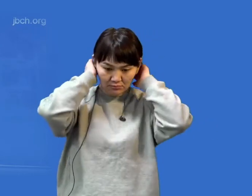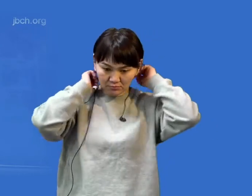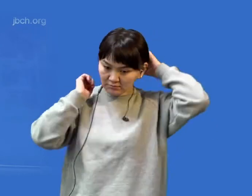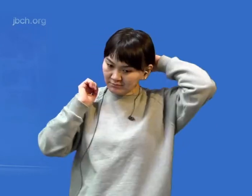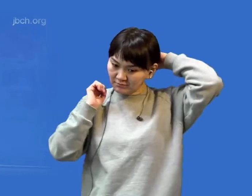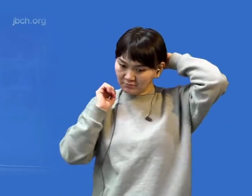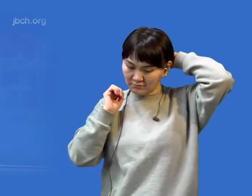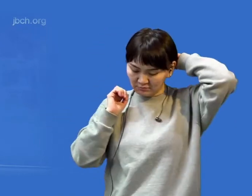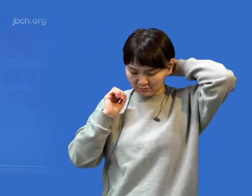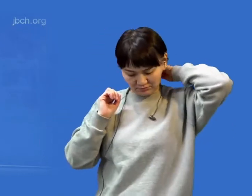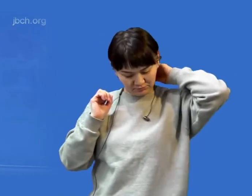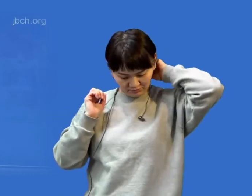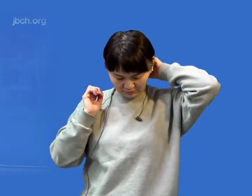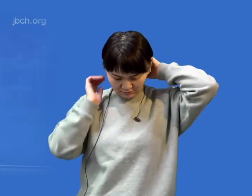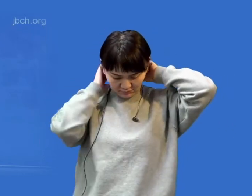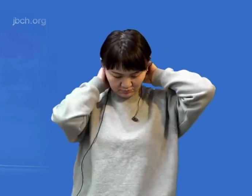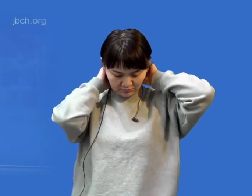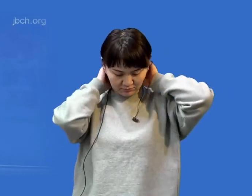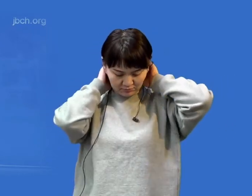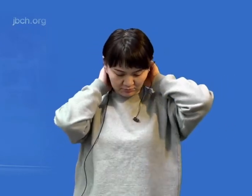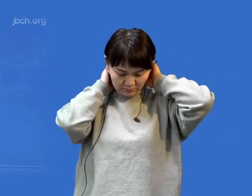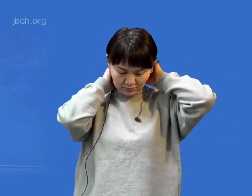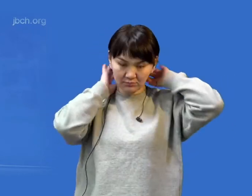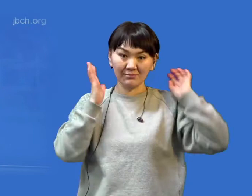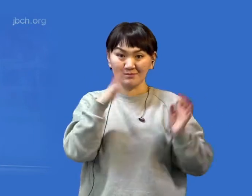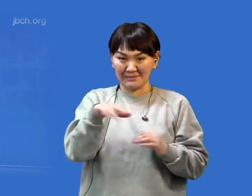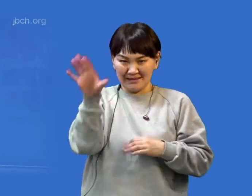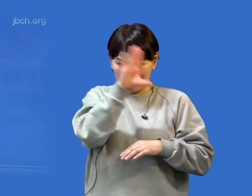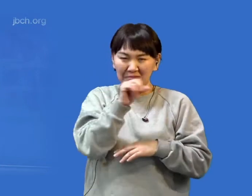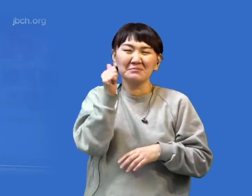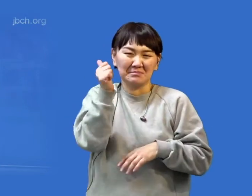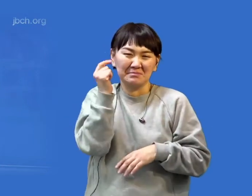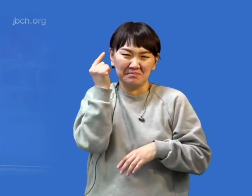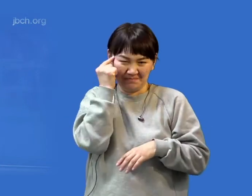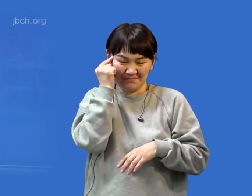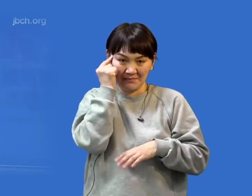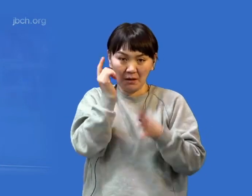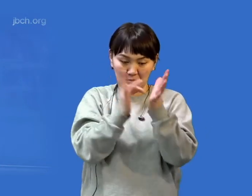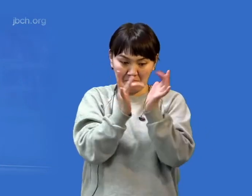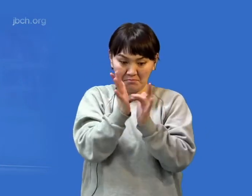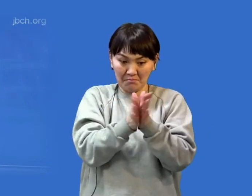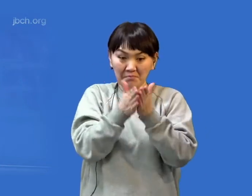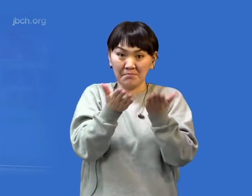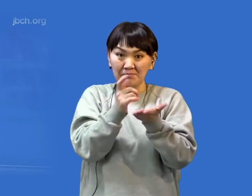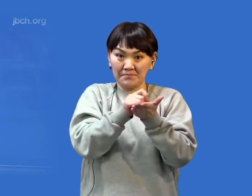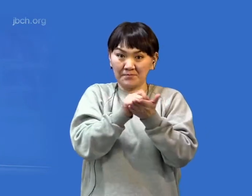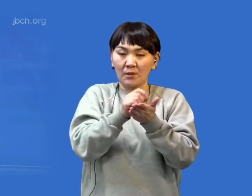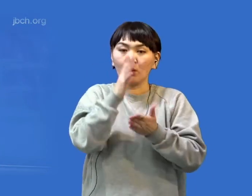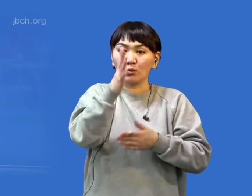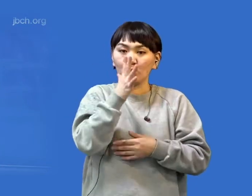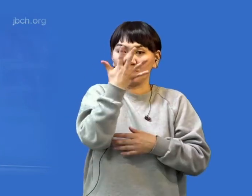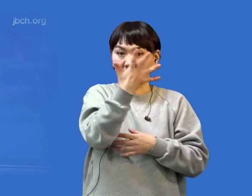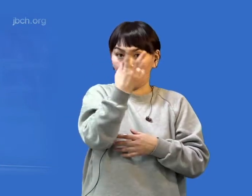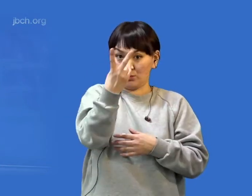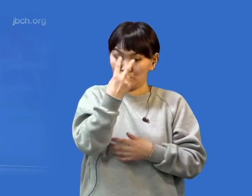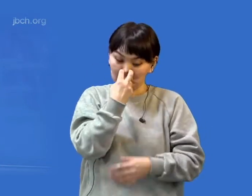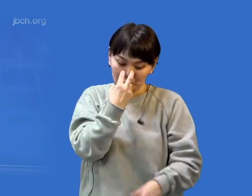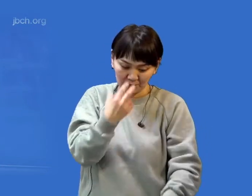За дуулал Библиэс харъя. Та бүхний сайн мэдэх үг байгаа. Гэхдээ сайн олж уншия. Дуулал 52 дугаар бүлэг